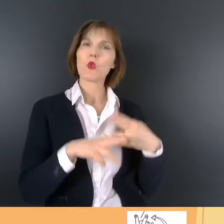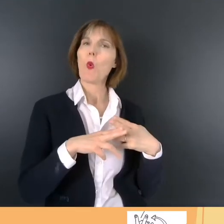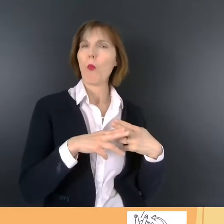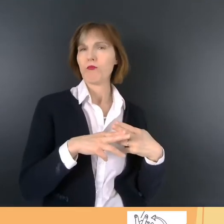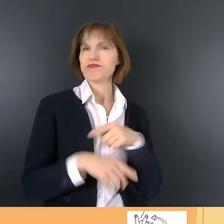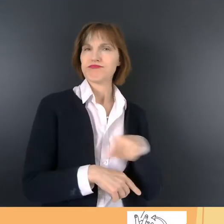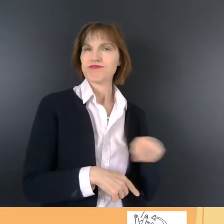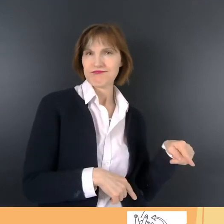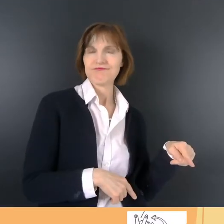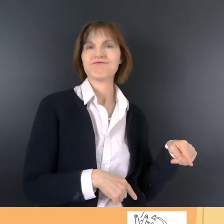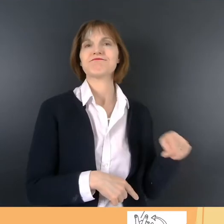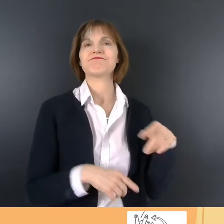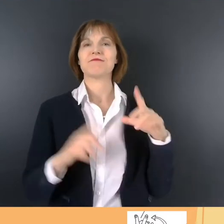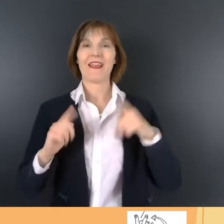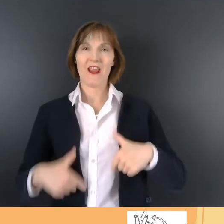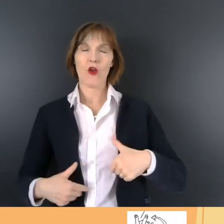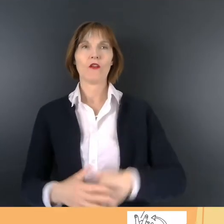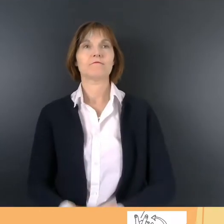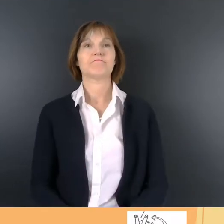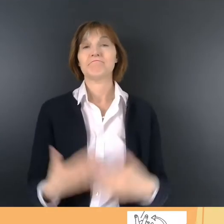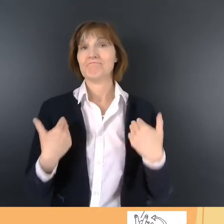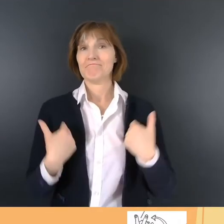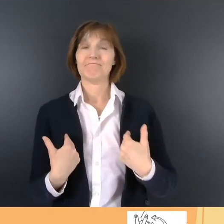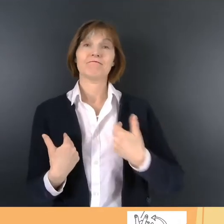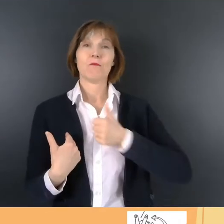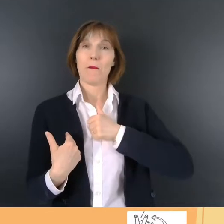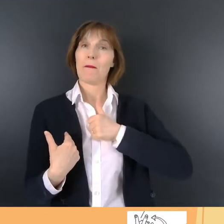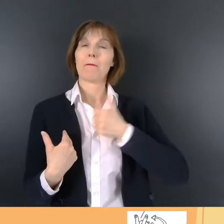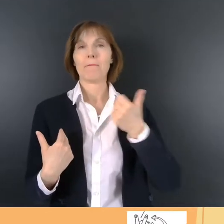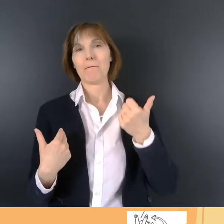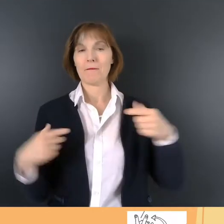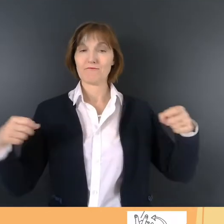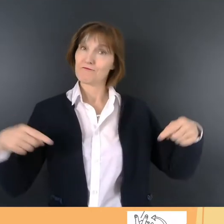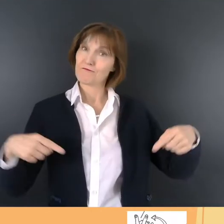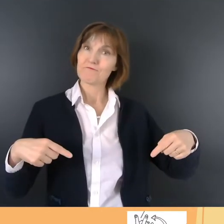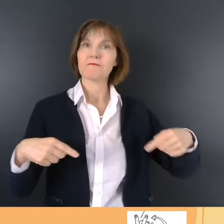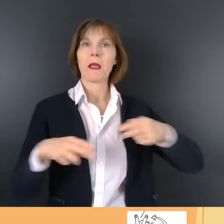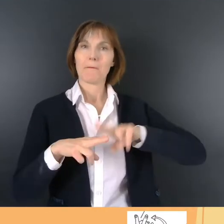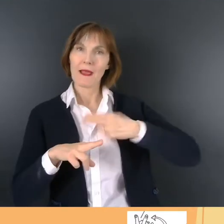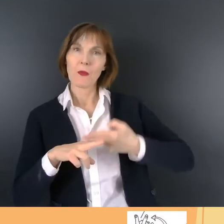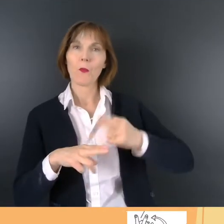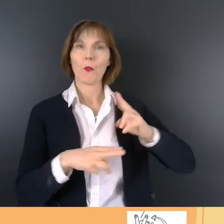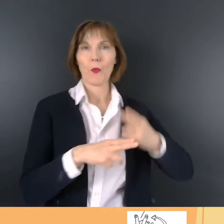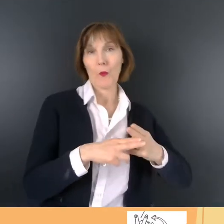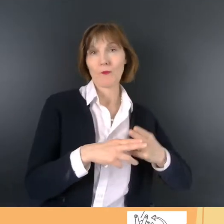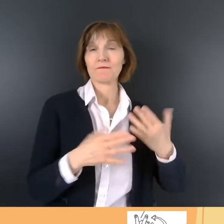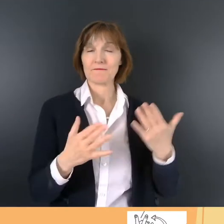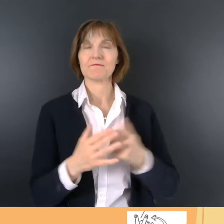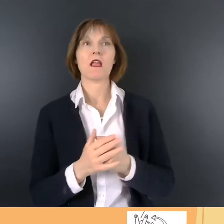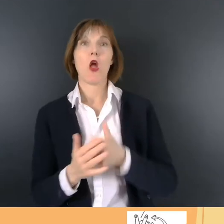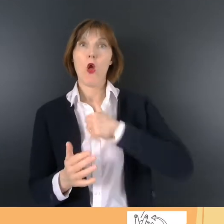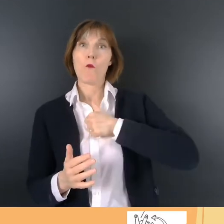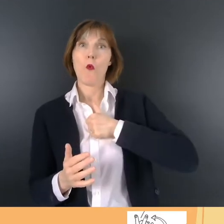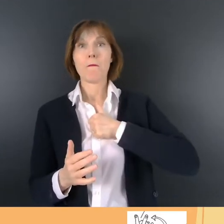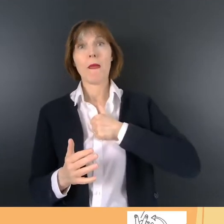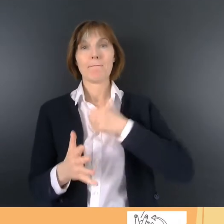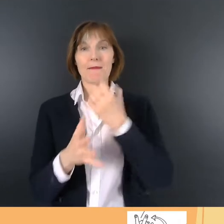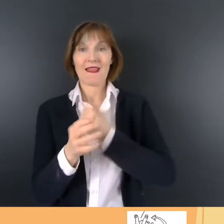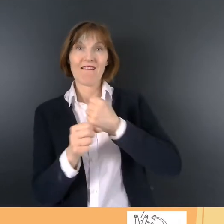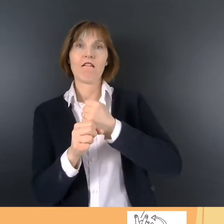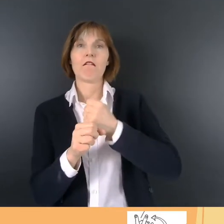Donc, moi-même, je me nomme Nathalie Dufroîtier et c'est moi qui conçois les programmes,